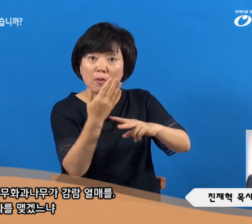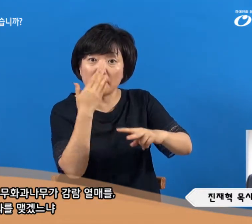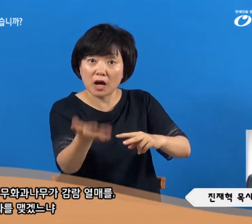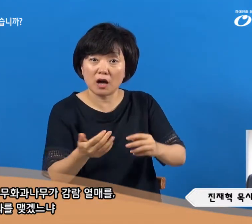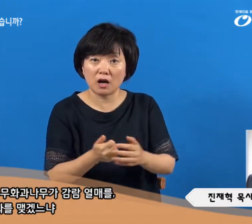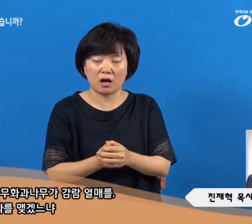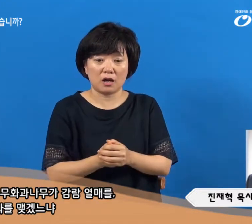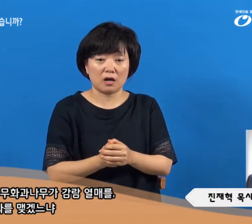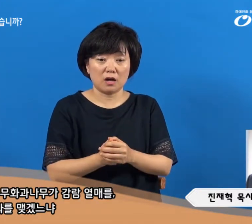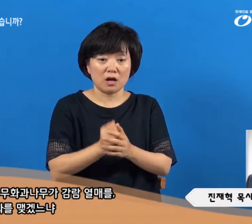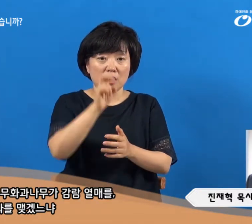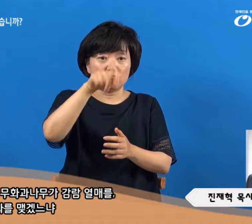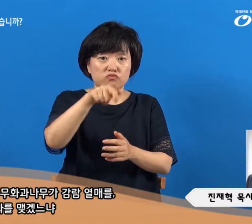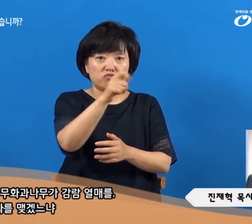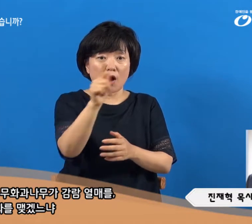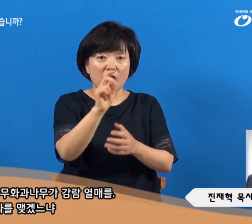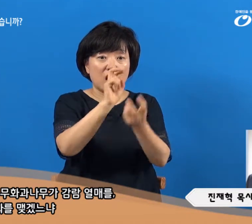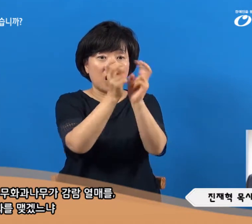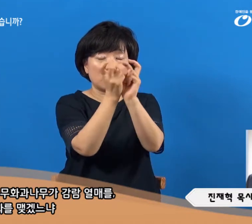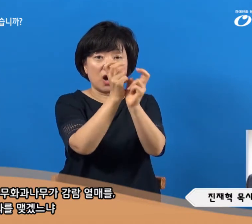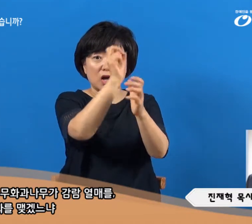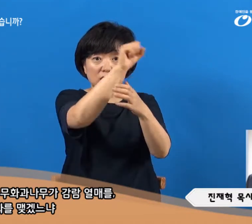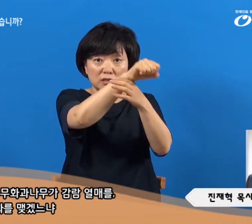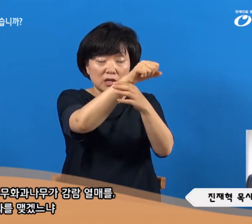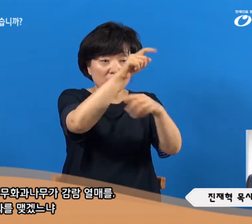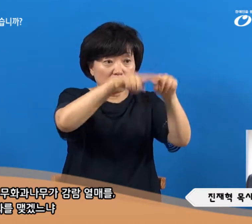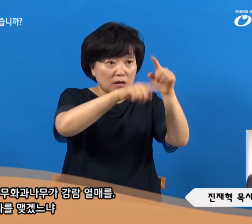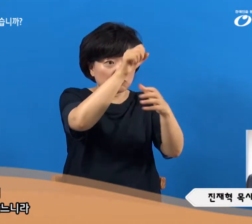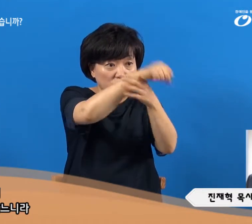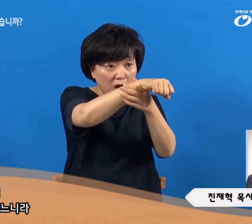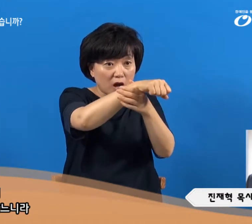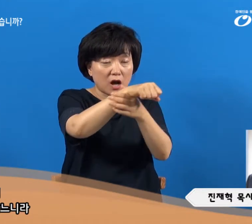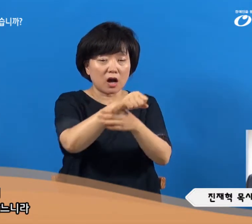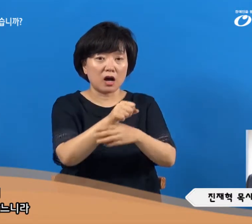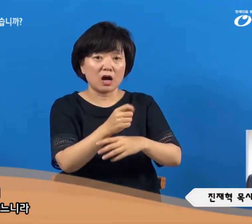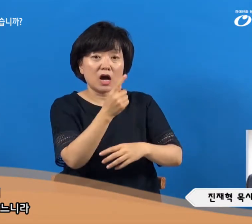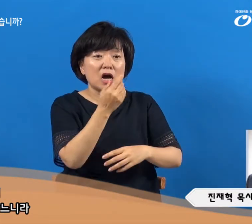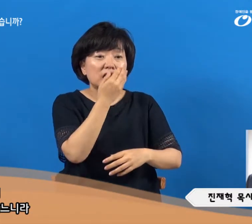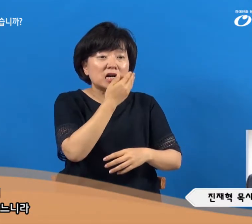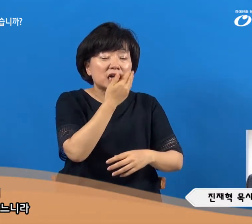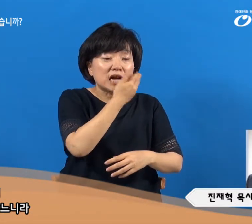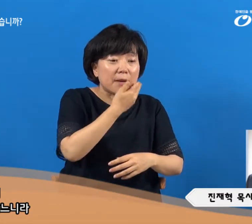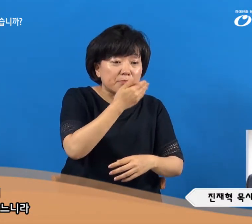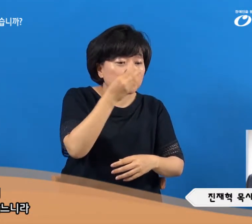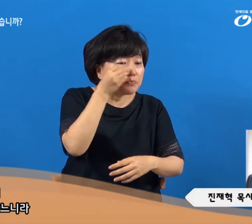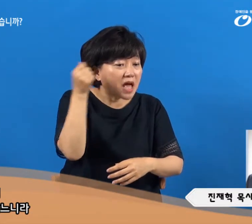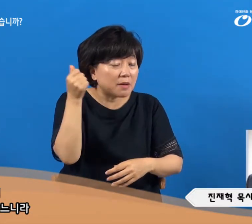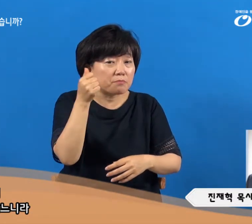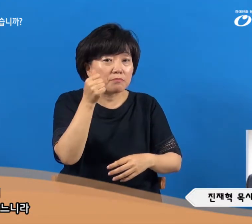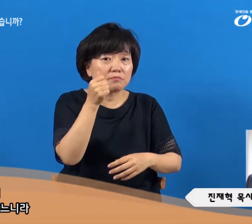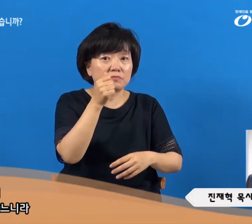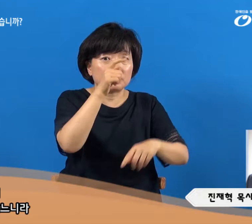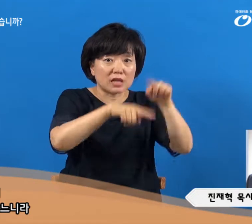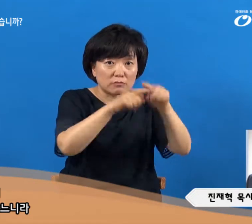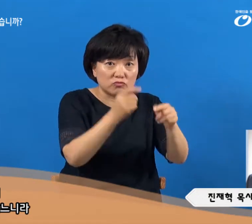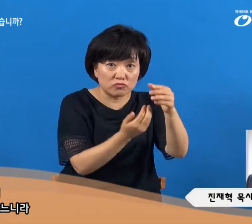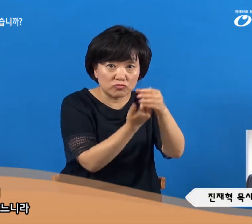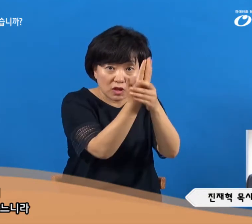나무가 감람 열매를 포도나무가 무화과를 맺겠느냐. 이와 같이 짠 물이 단물을